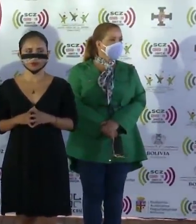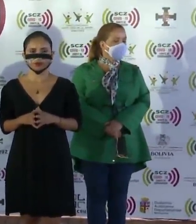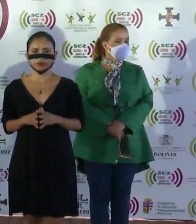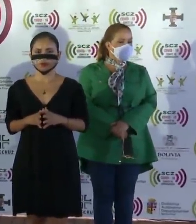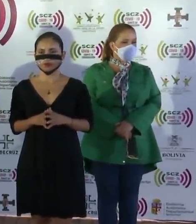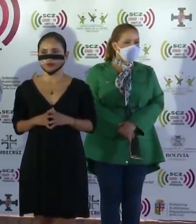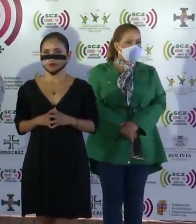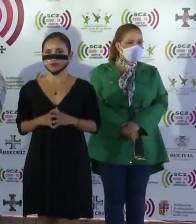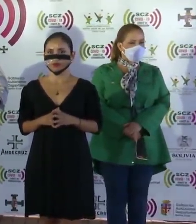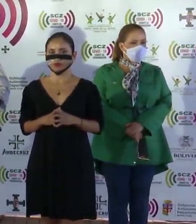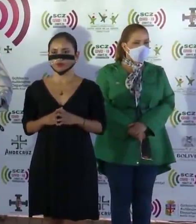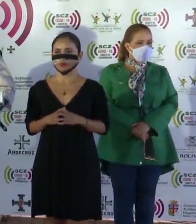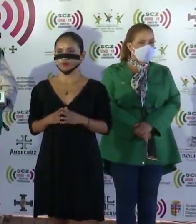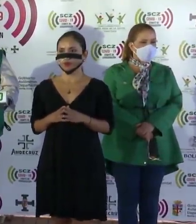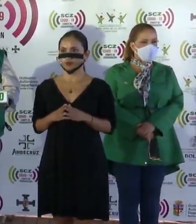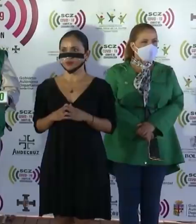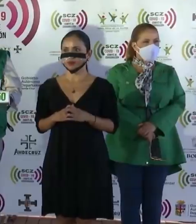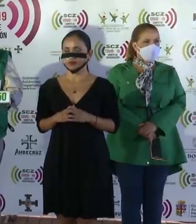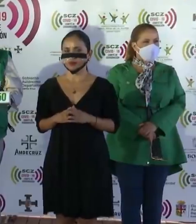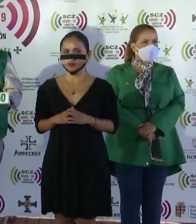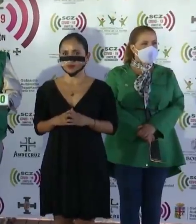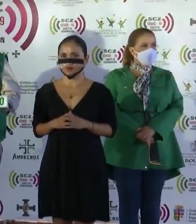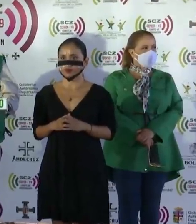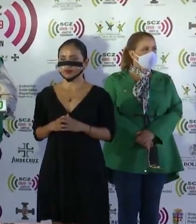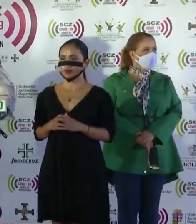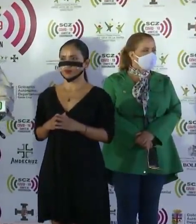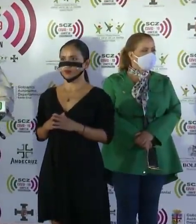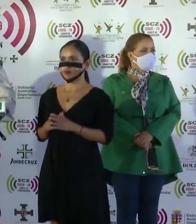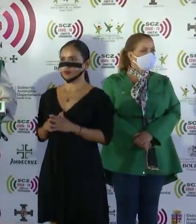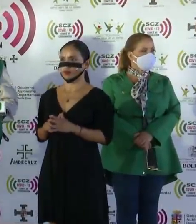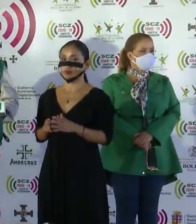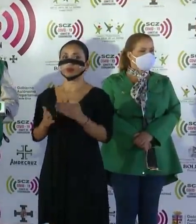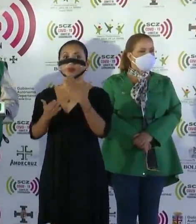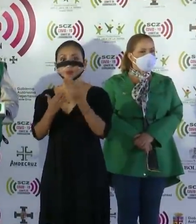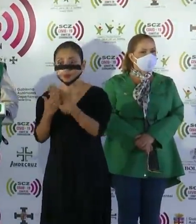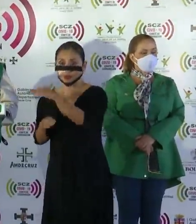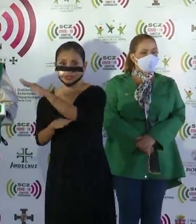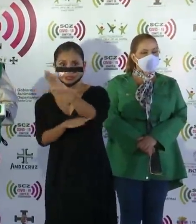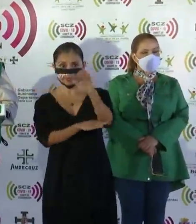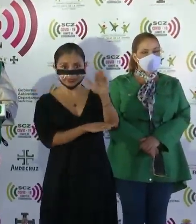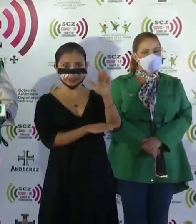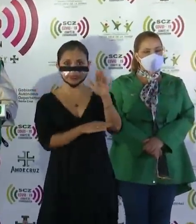de 4 horas de reunión. Gobernador, estamos en vivo. Por favor, buenas tardes. Buenas tardes.